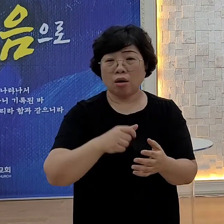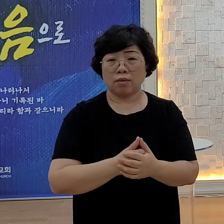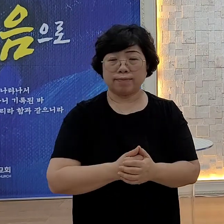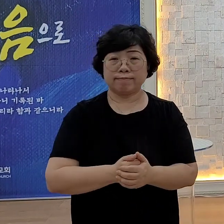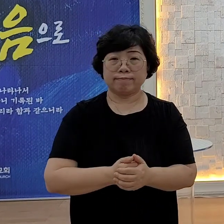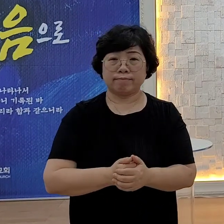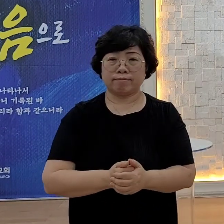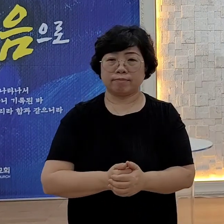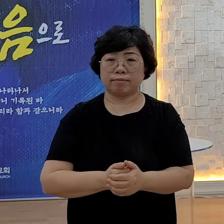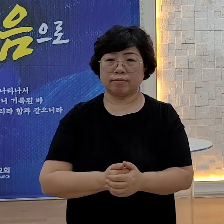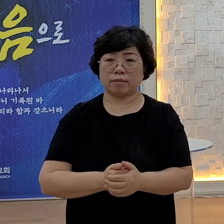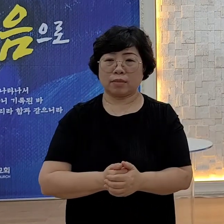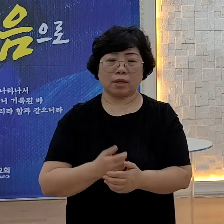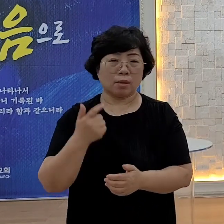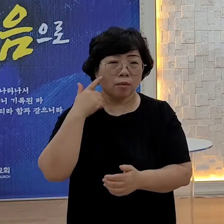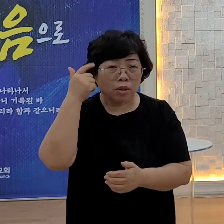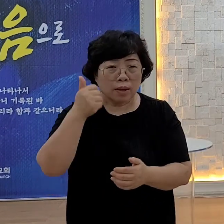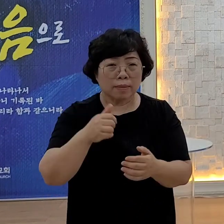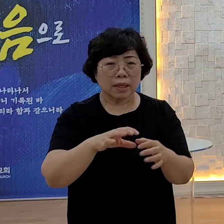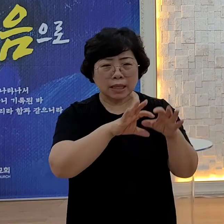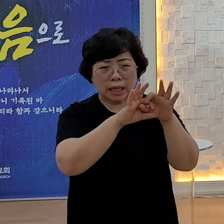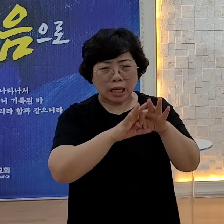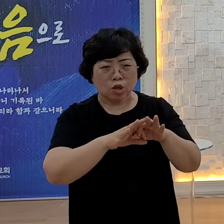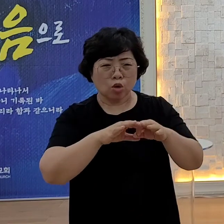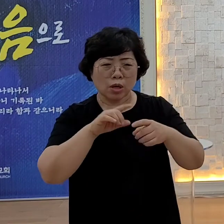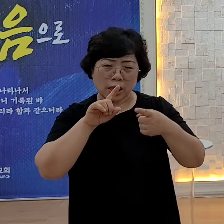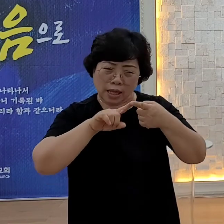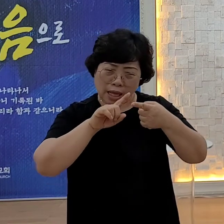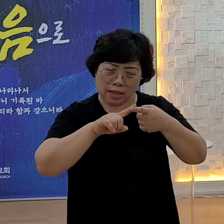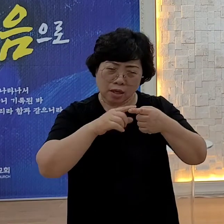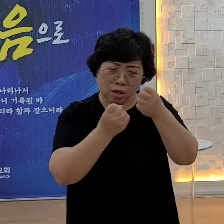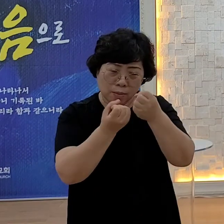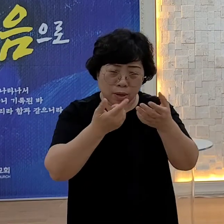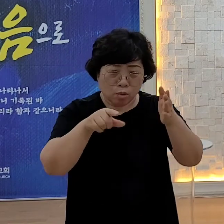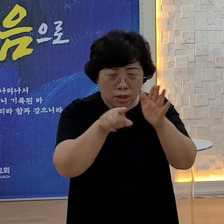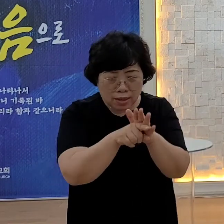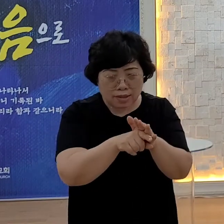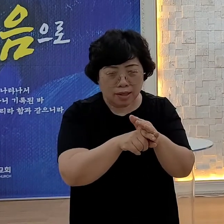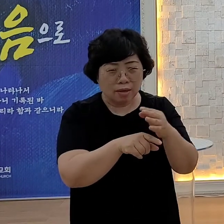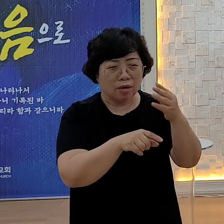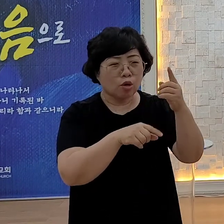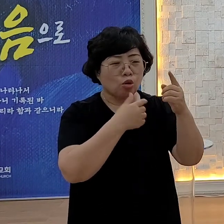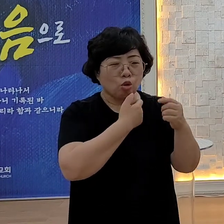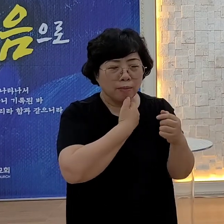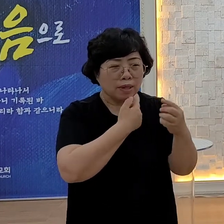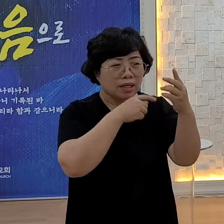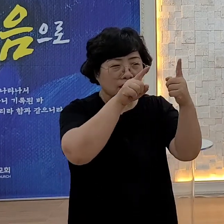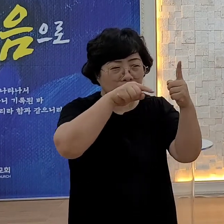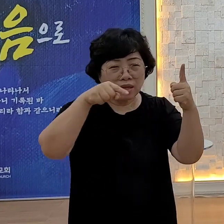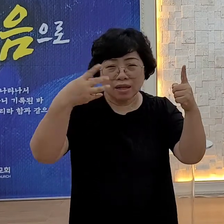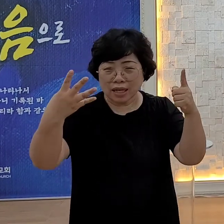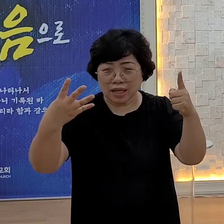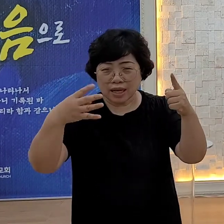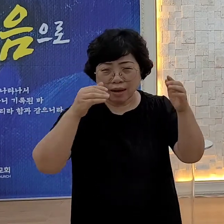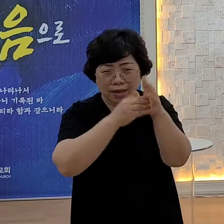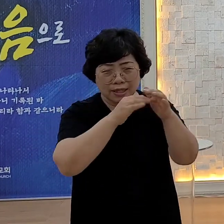이 말을 하기 위해서 그동안 사장까지 오면서 믿음이 우리는 믿음도 없고 뭐도 없고 막 우리가 이런 모양이라고 자꾸 했죠.